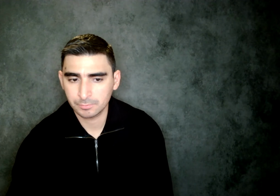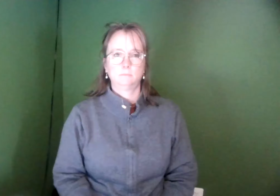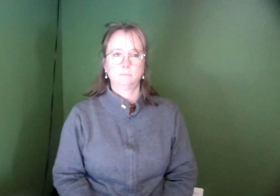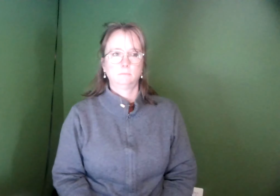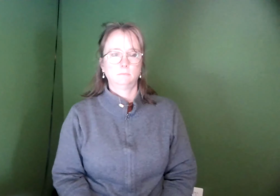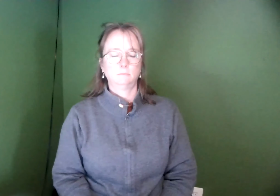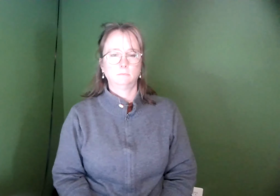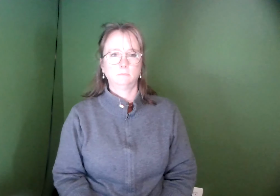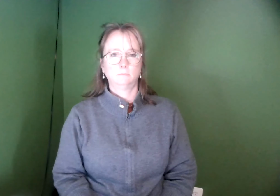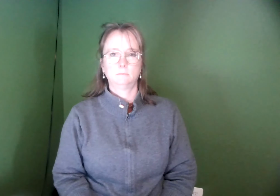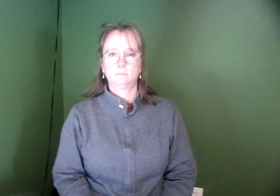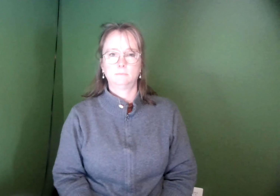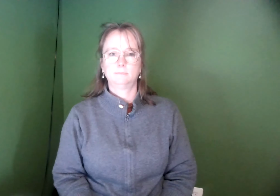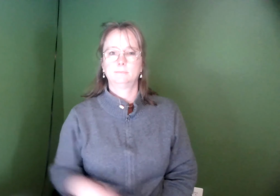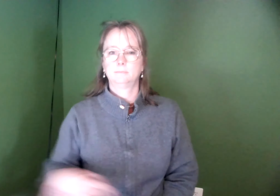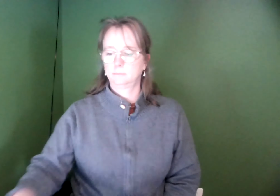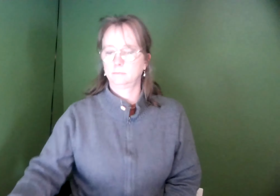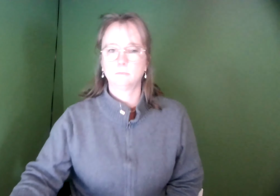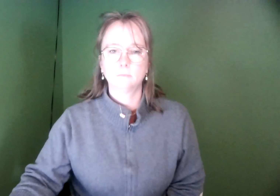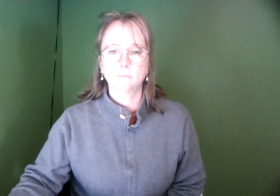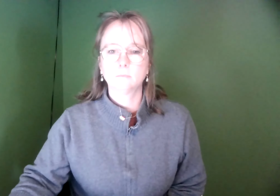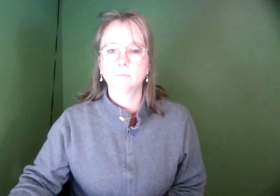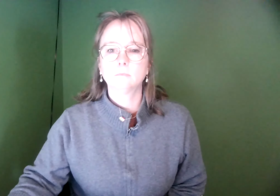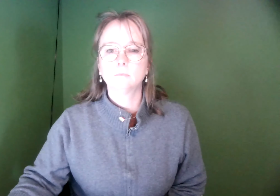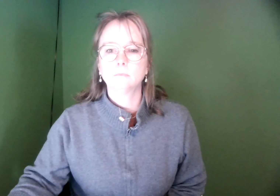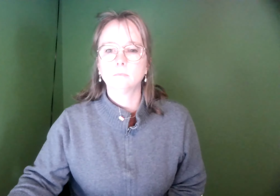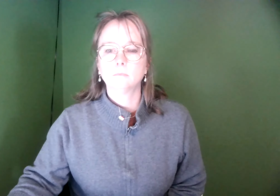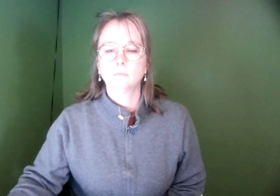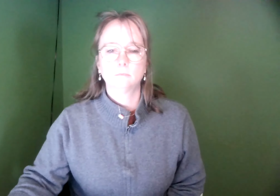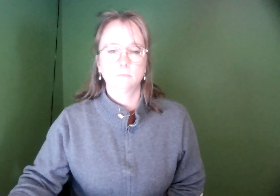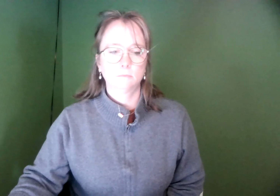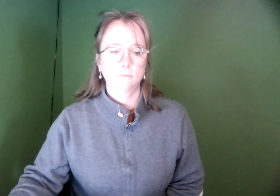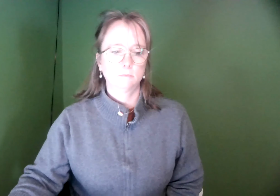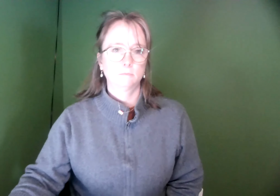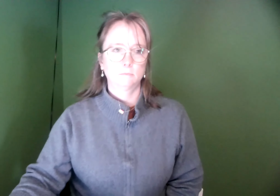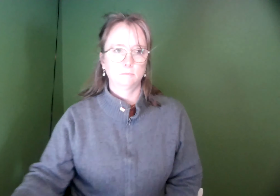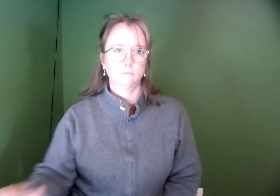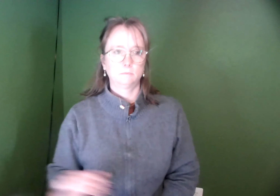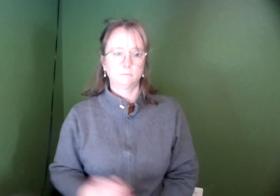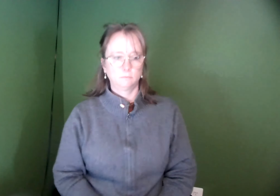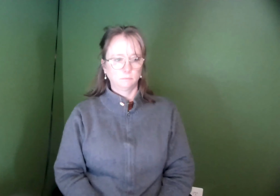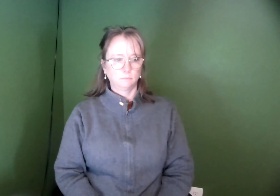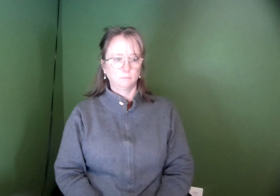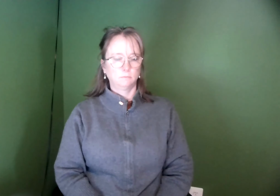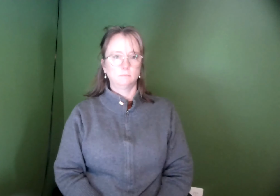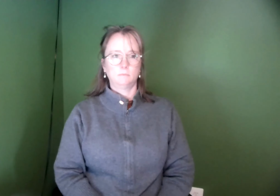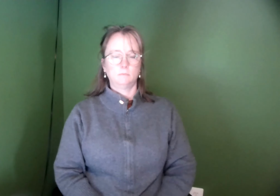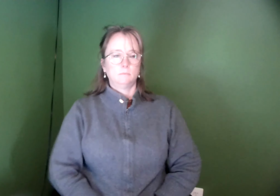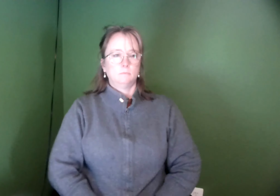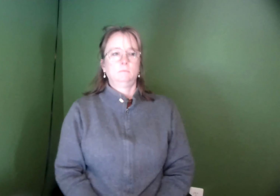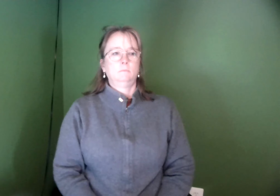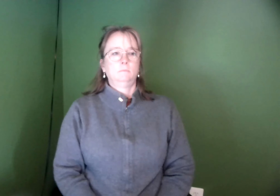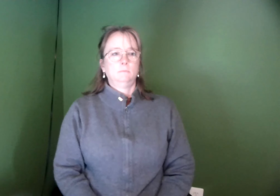y ver entre esa lista es que si existe algo, si, o sea, hay prioridades del 1